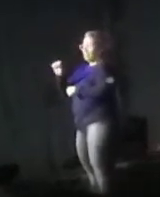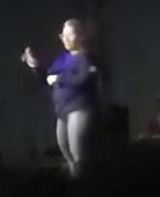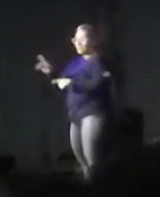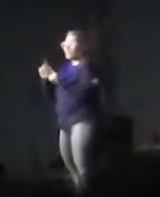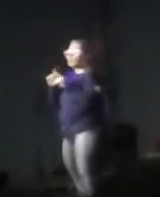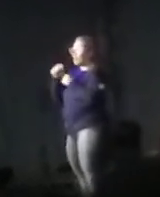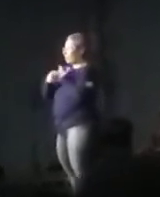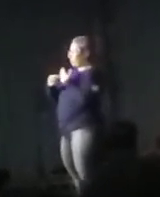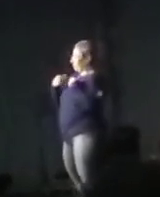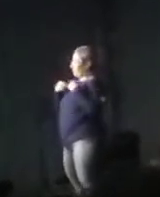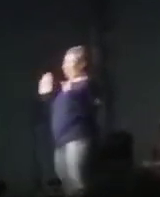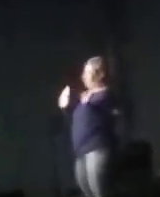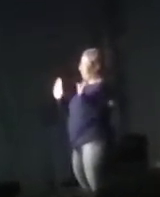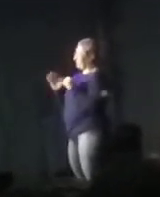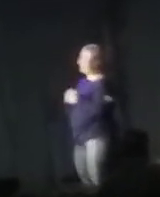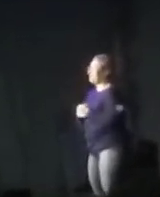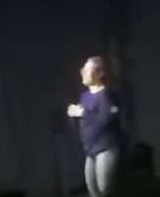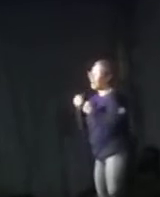não sou eu.